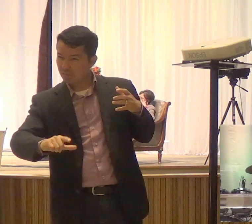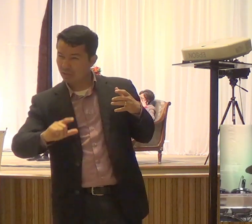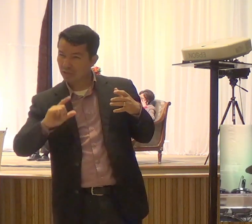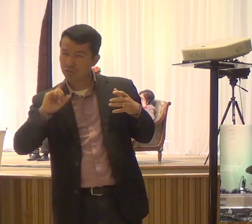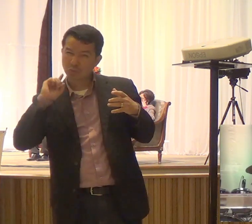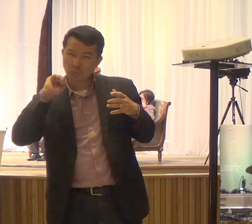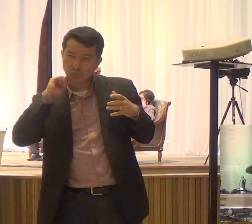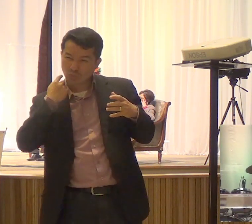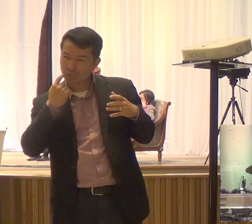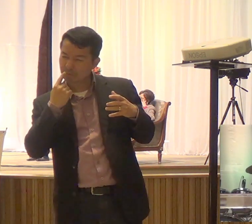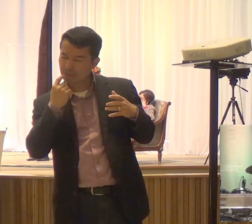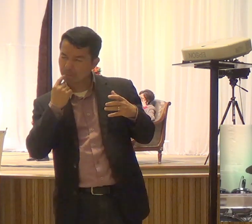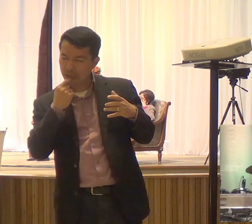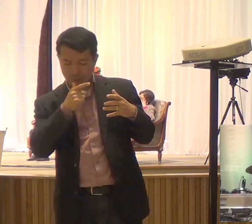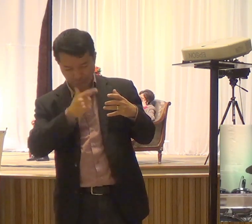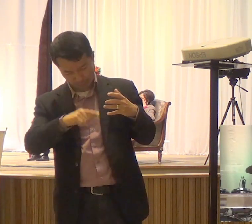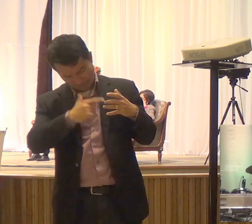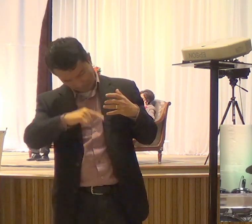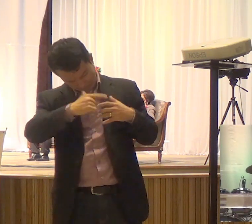suas sujeiras